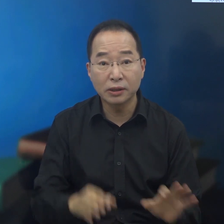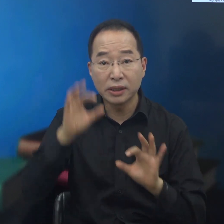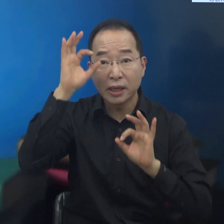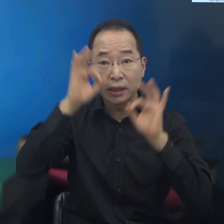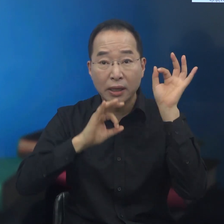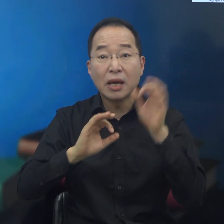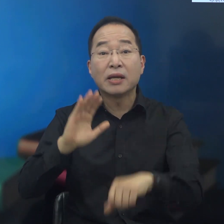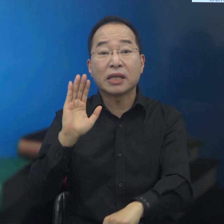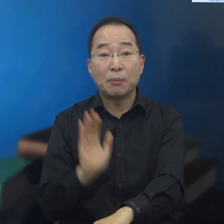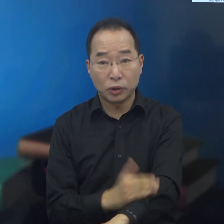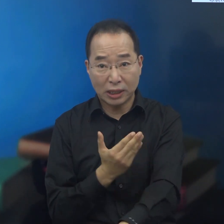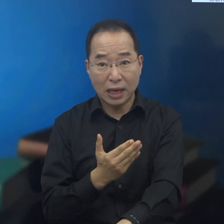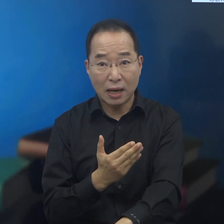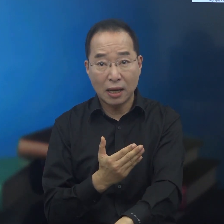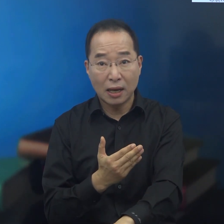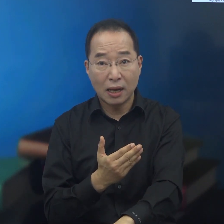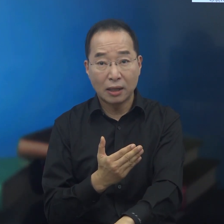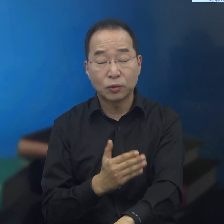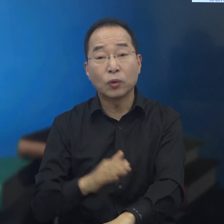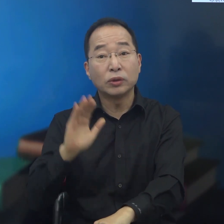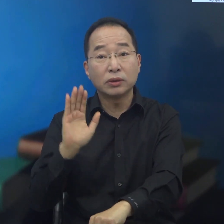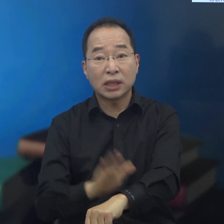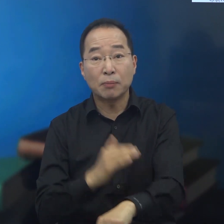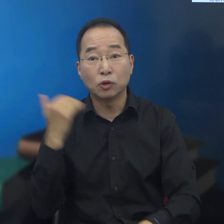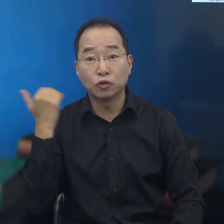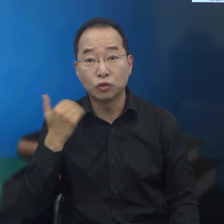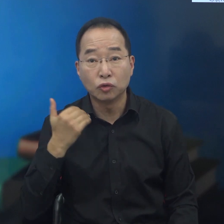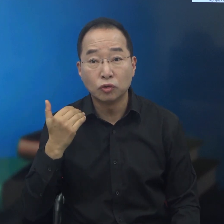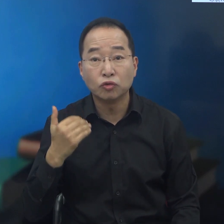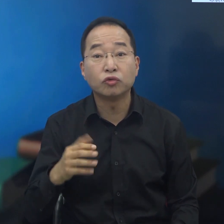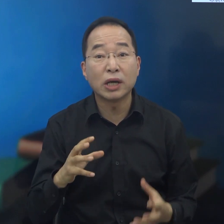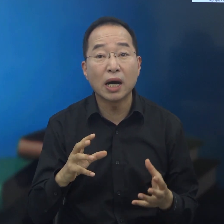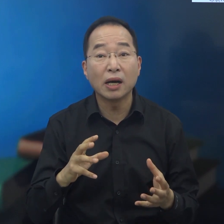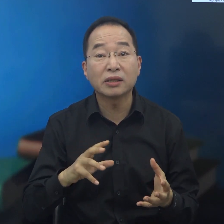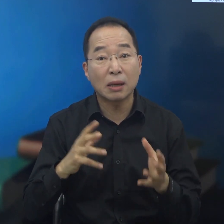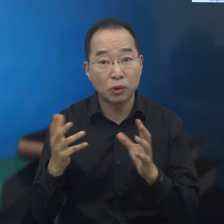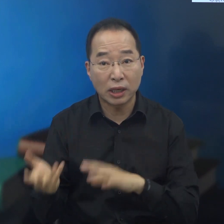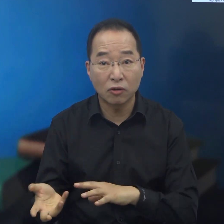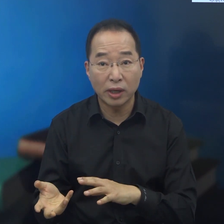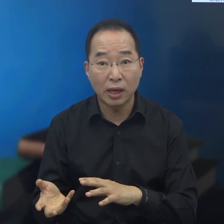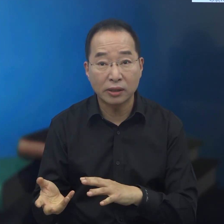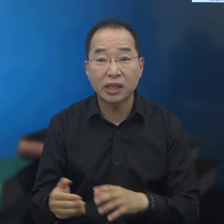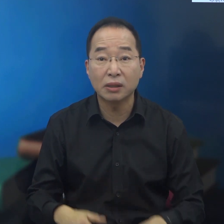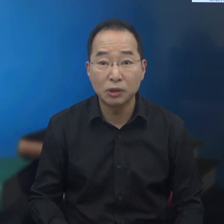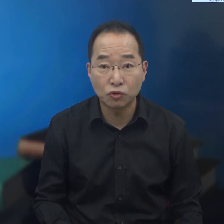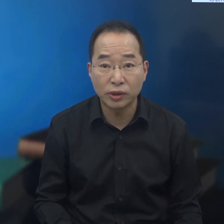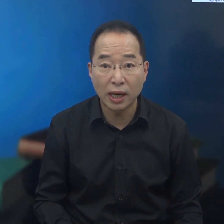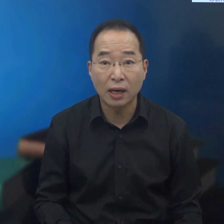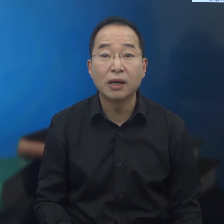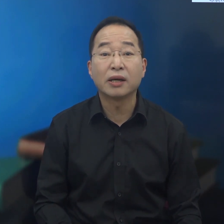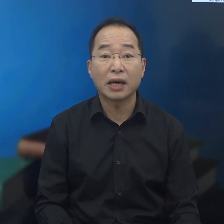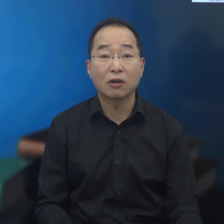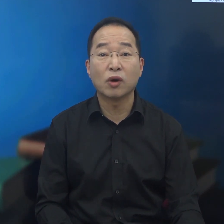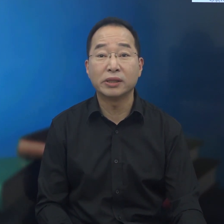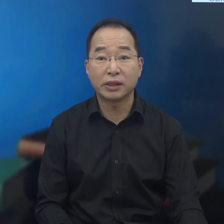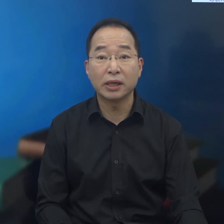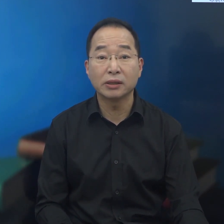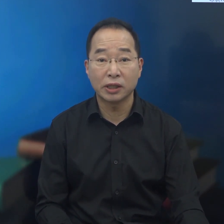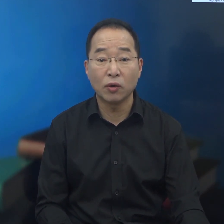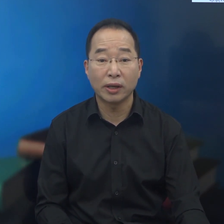이게 잘못하다 또는 잘못 누가 잘못한 거야, 책임이 누구야 라고 할 때 사용하게